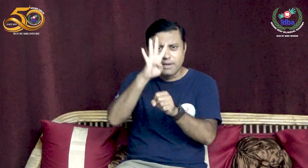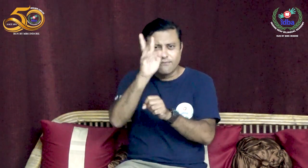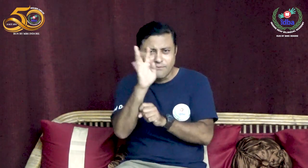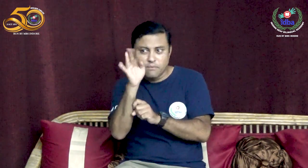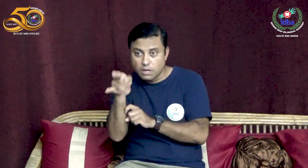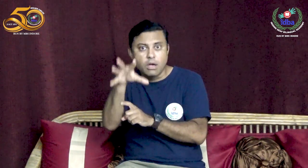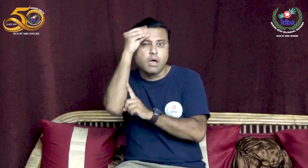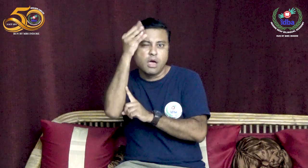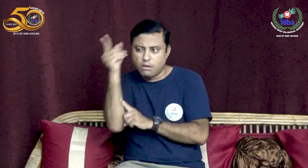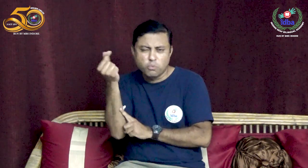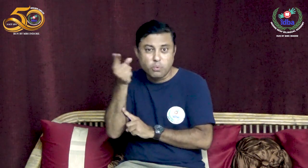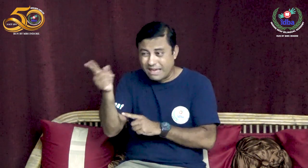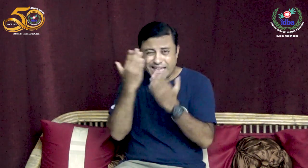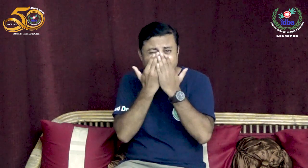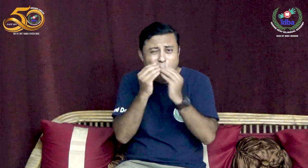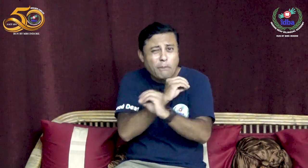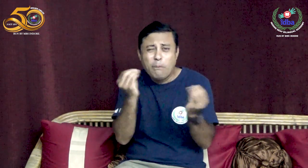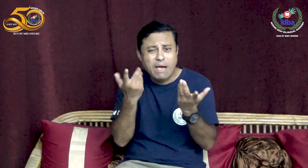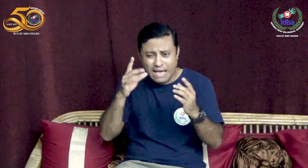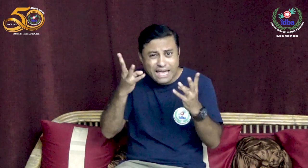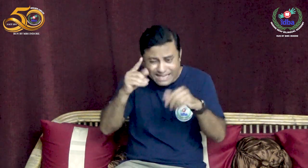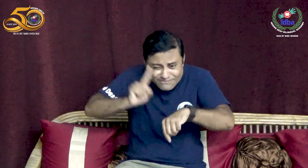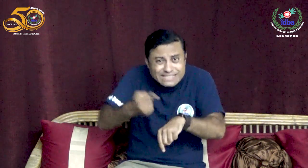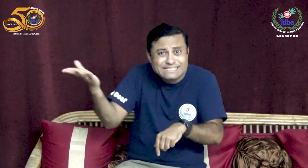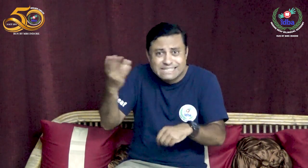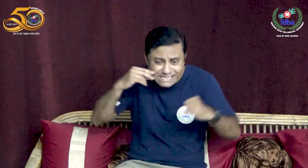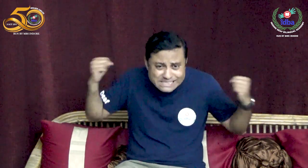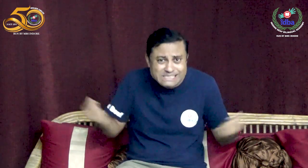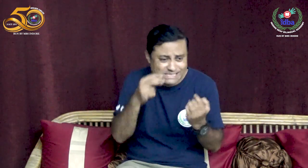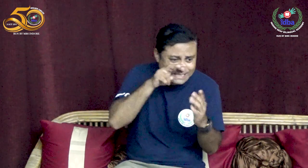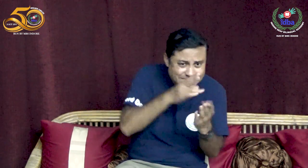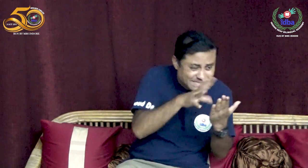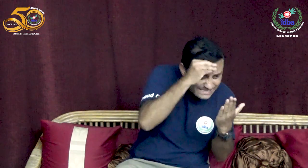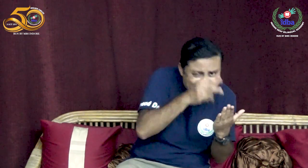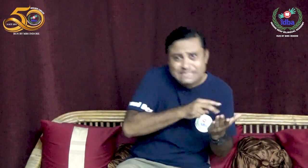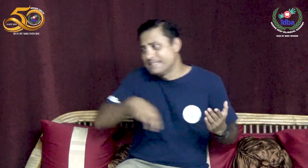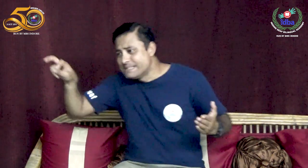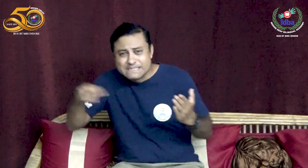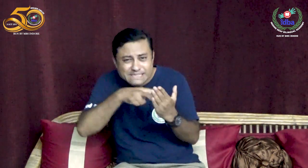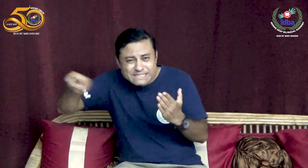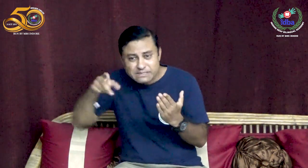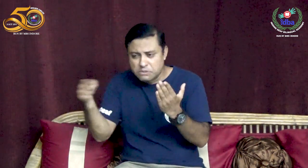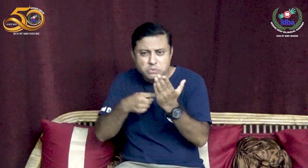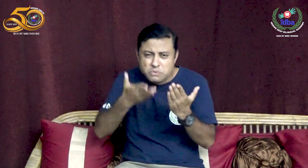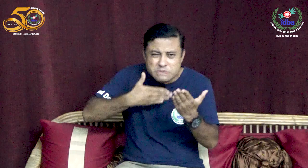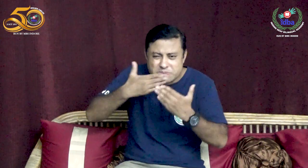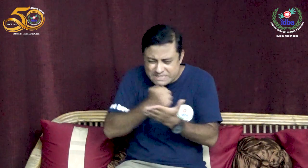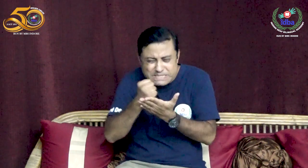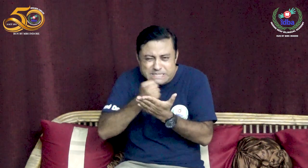ये केजी 1 केजी, जब पहले तो उनसे कुछ नहीं बनता था, फर्स्ट टाइम मैंने मेहनत करी, इतना सीखा, सब किया,